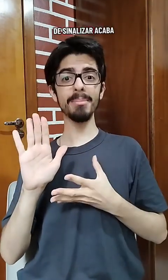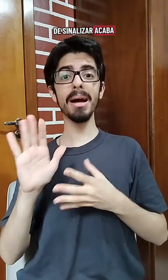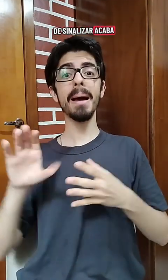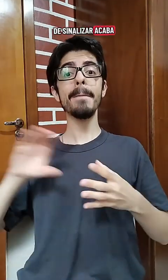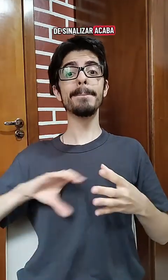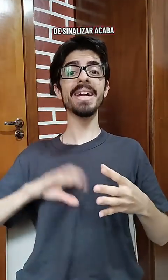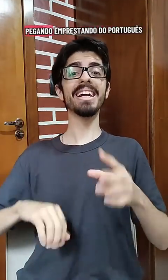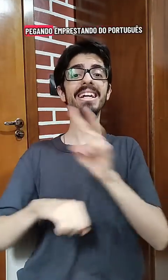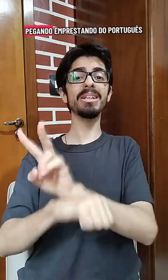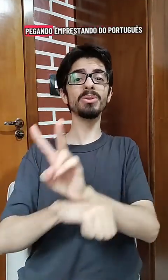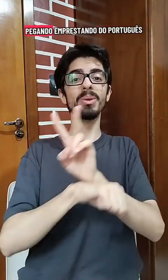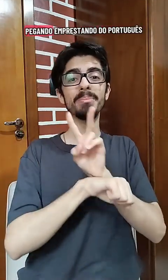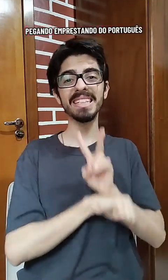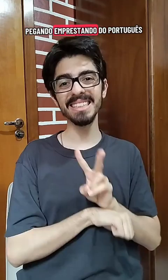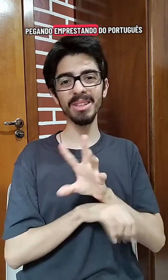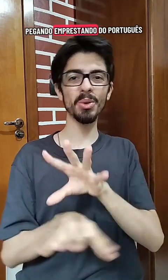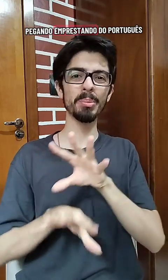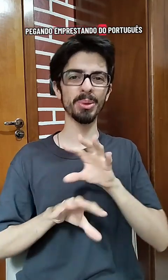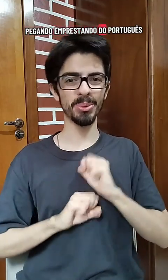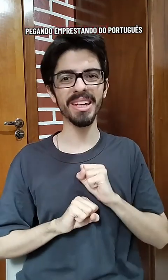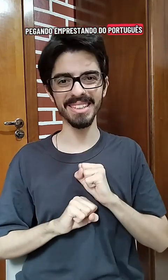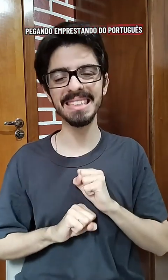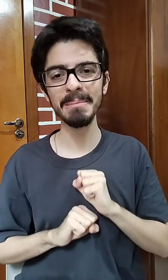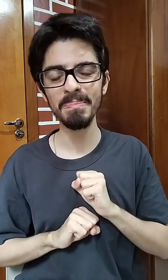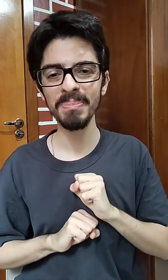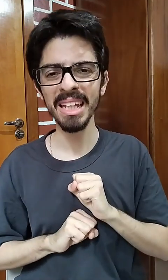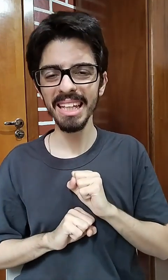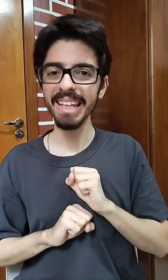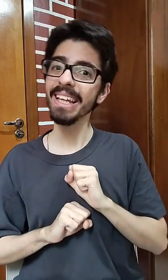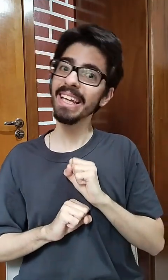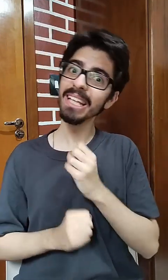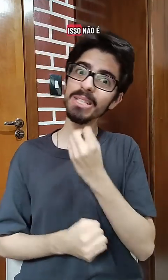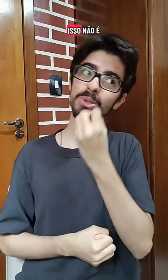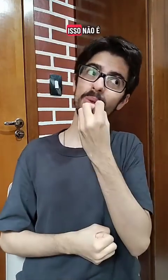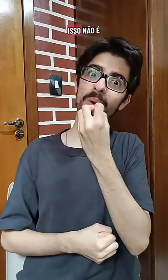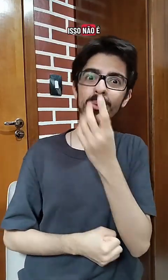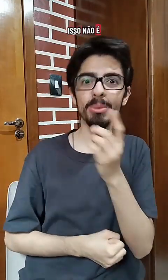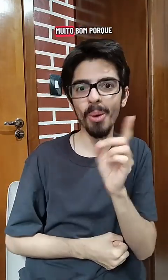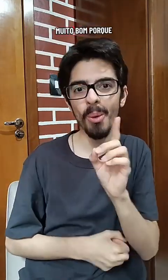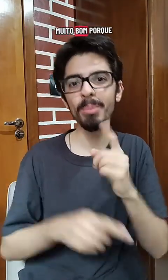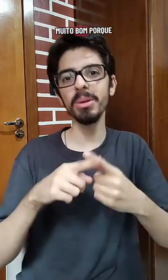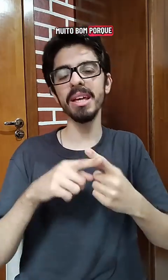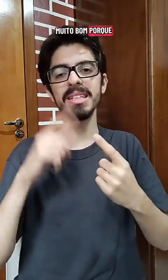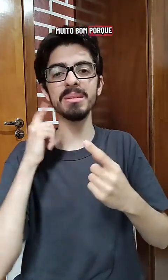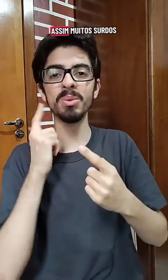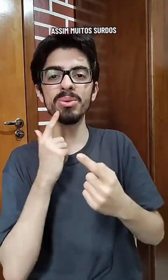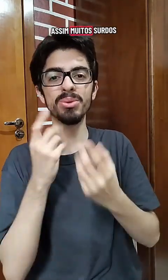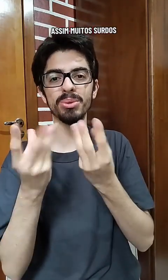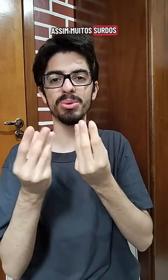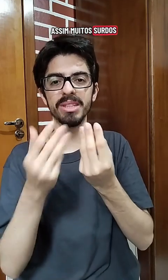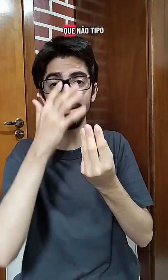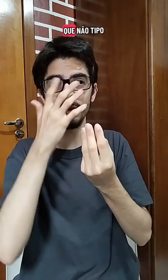acaba pegando, emprestando do português. Isso não é muito bom, porque assim, muitos surdos que não,